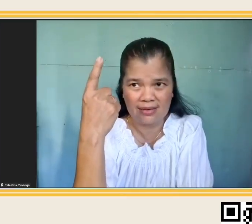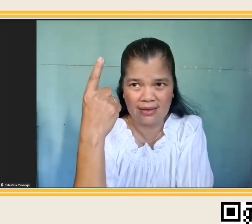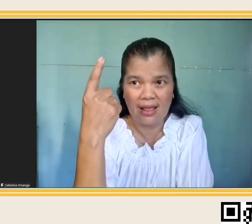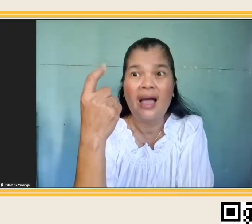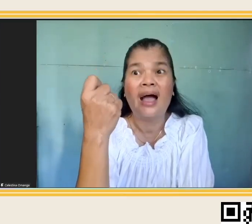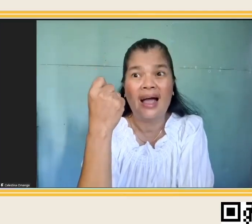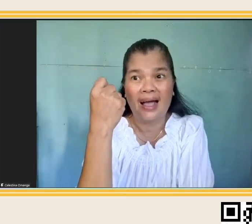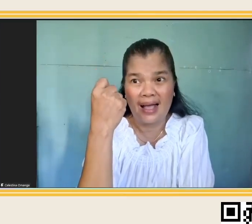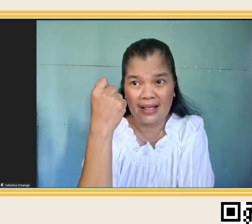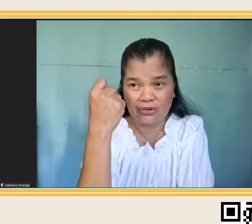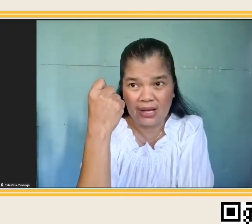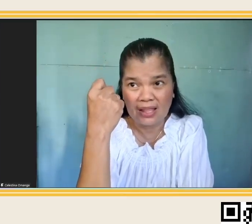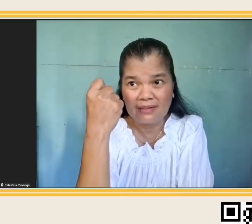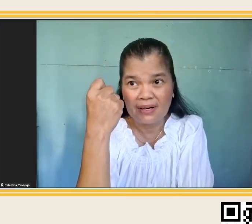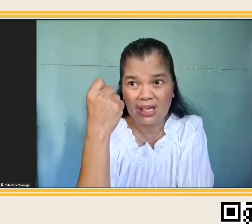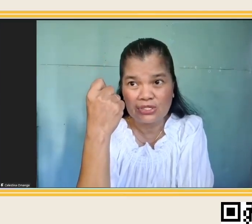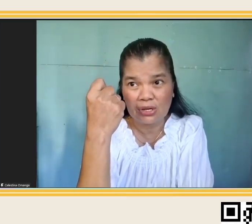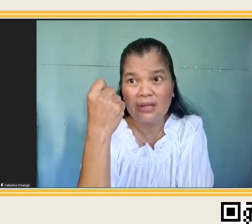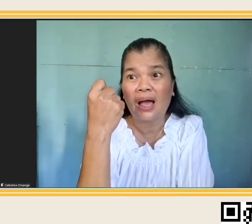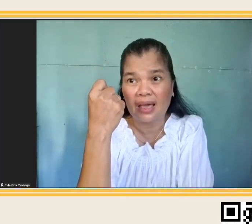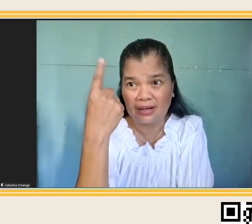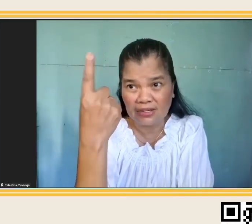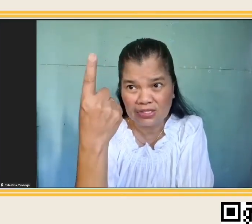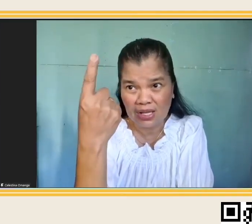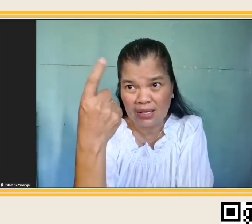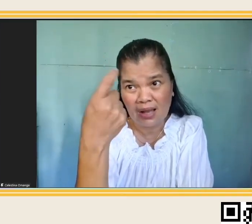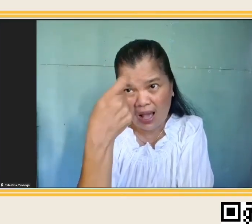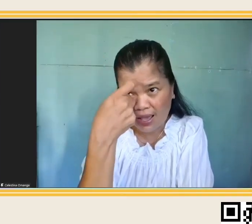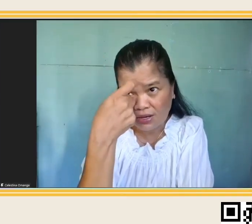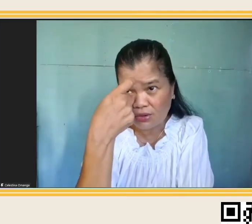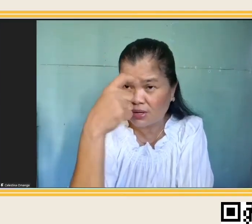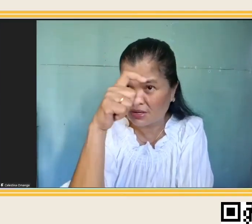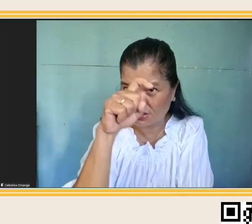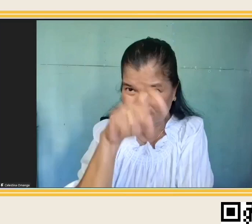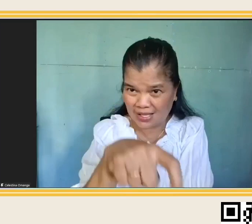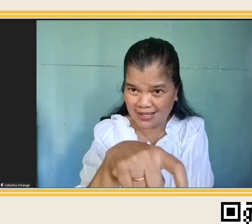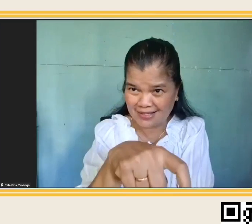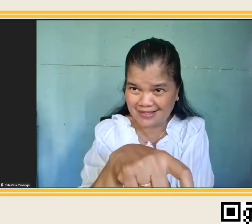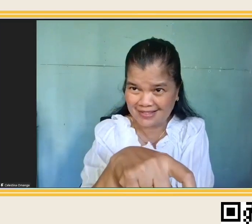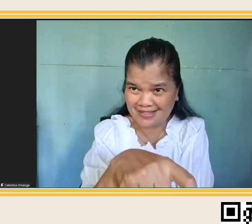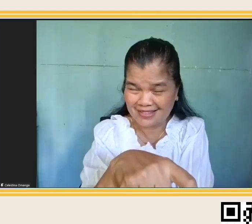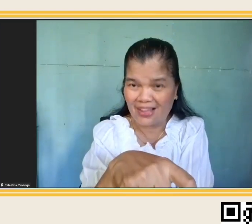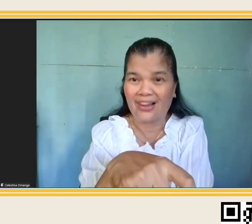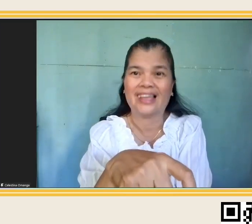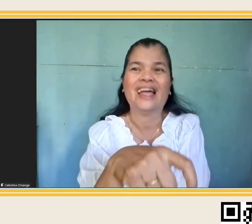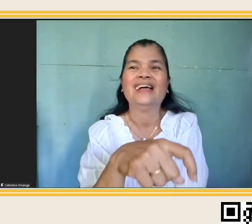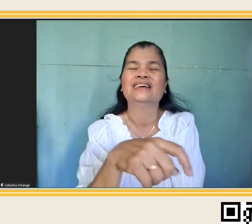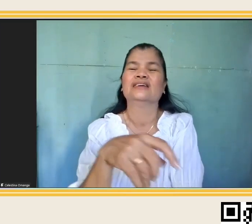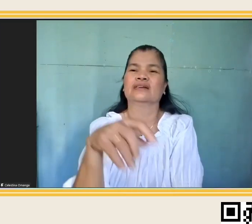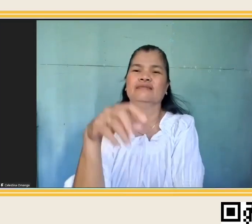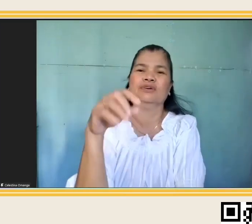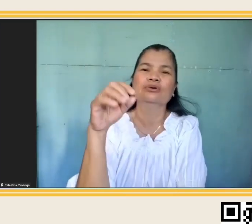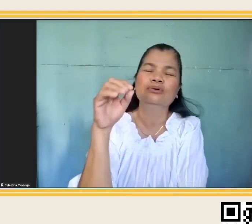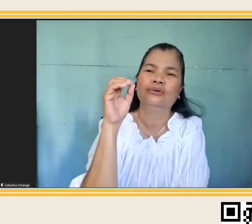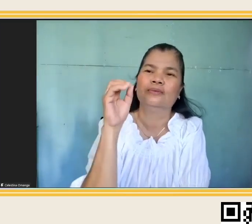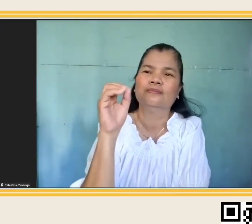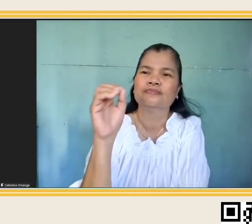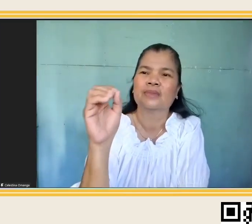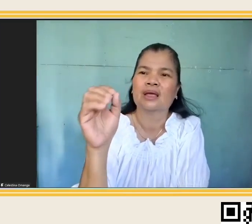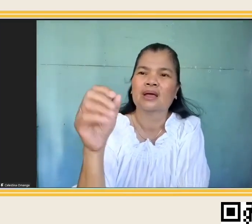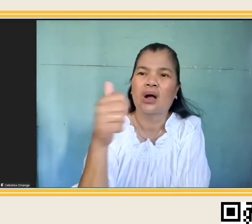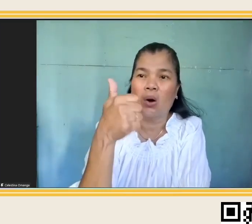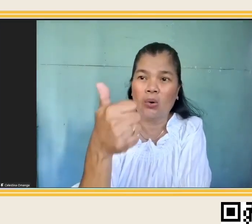understand. Yung another variation, I understand. I don't understand. Okay na?